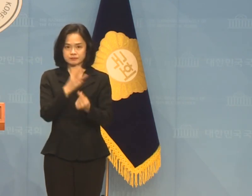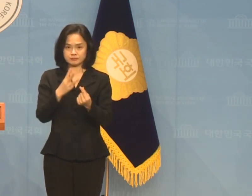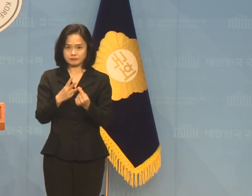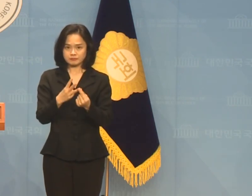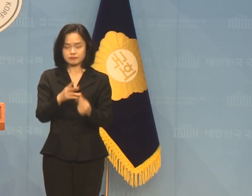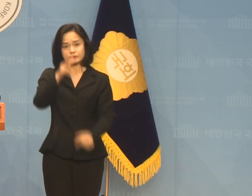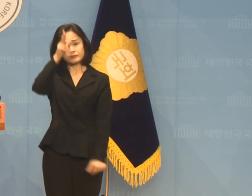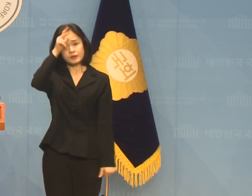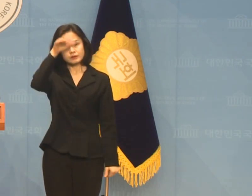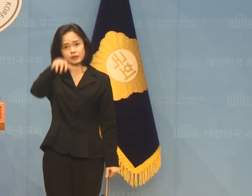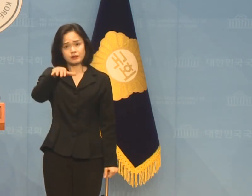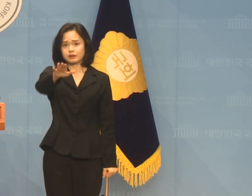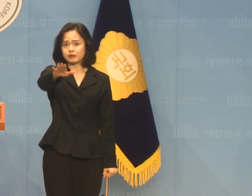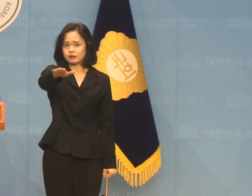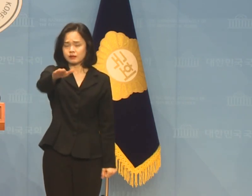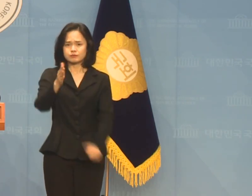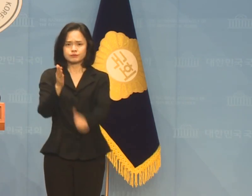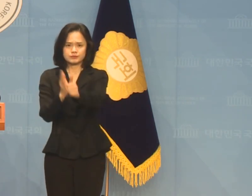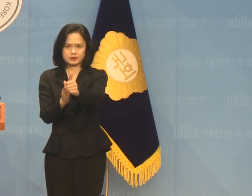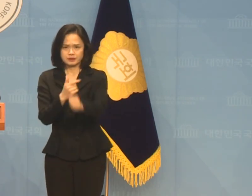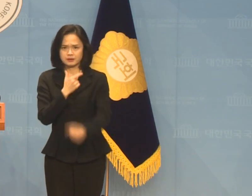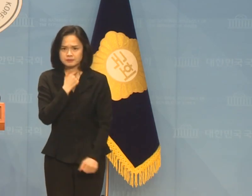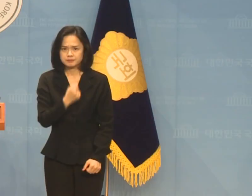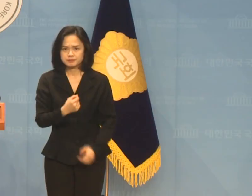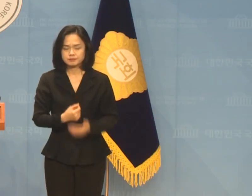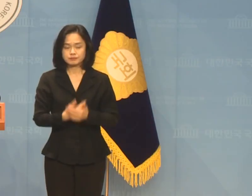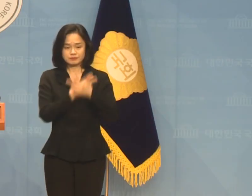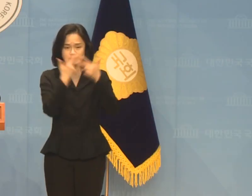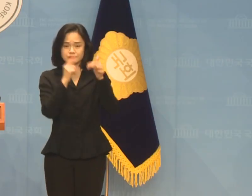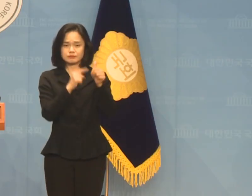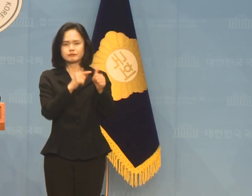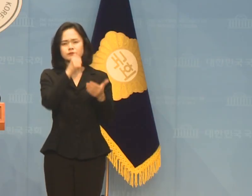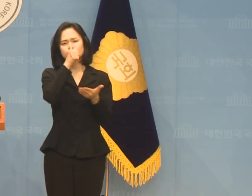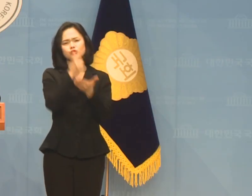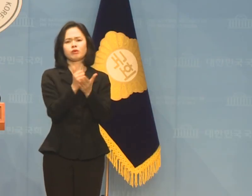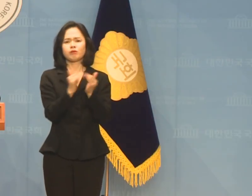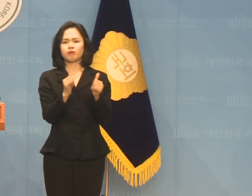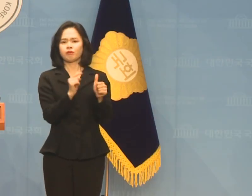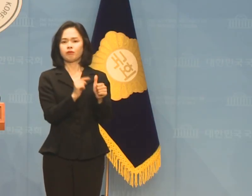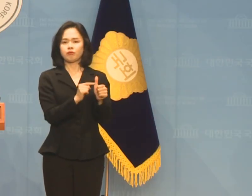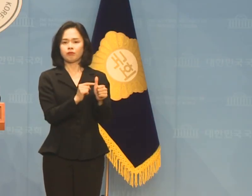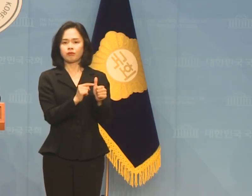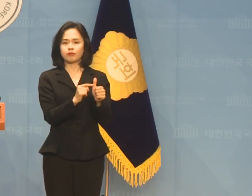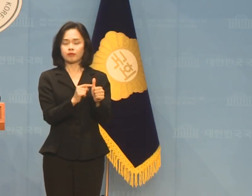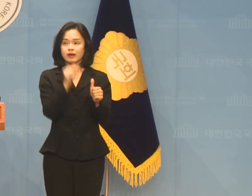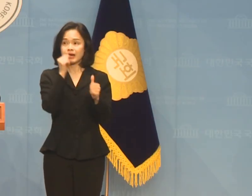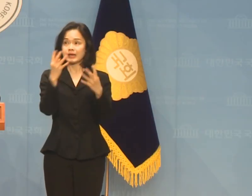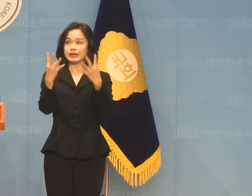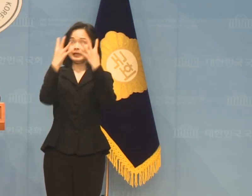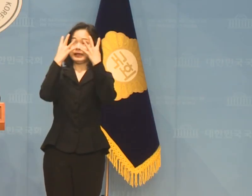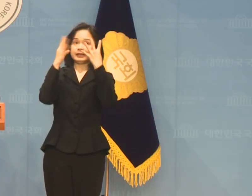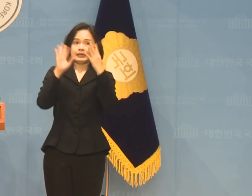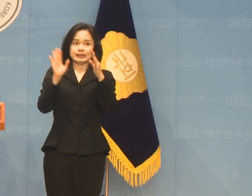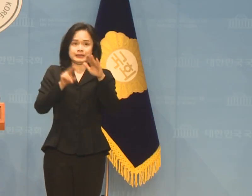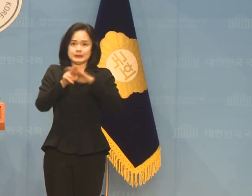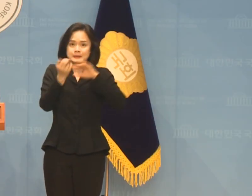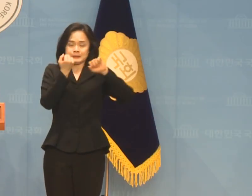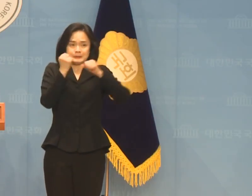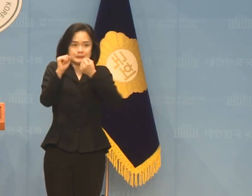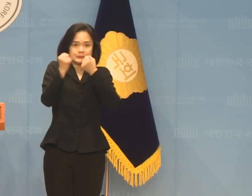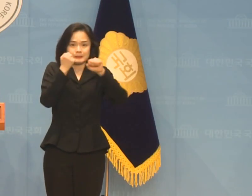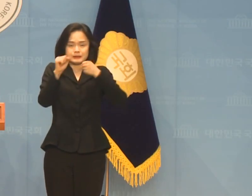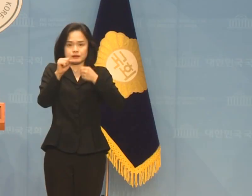경찰에 당부합니다. 범죄자 이재명 대표가 감방에 가지 않으려고 별별 짓을 다 하고,